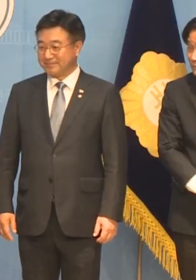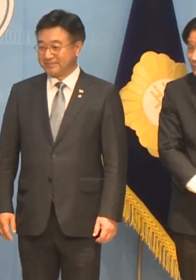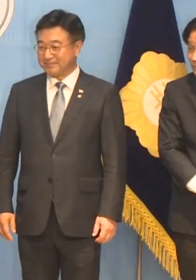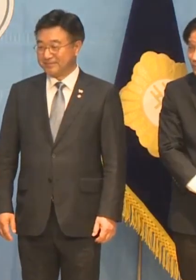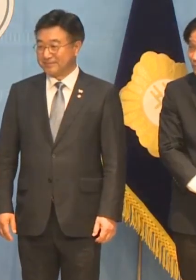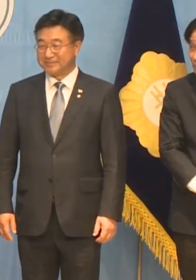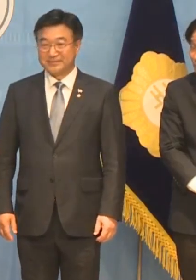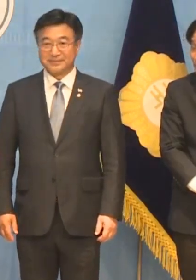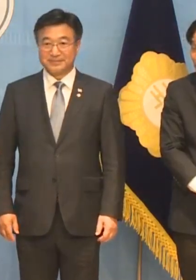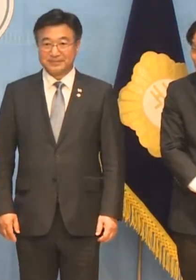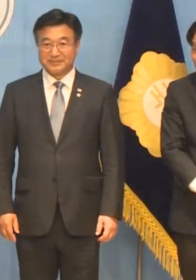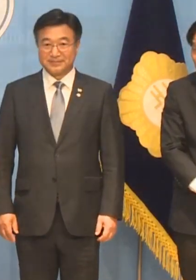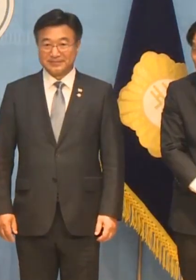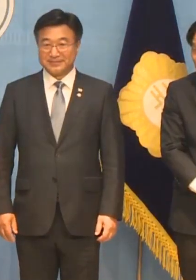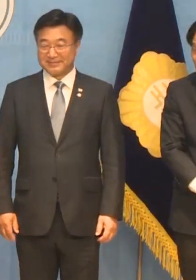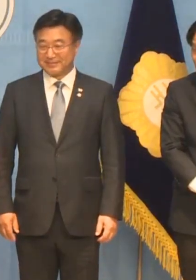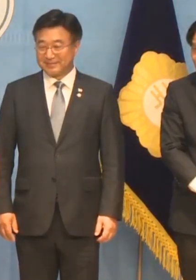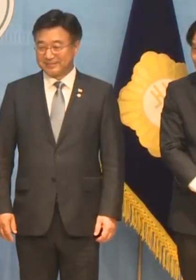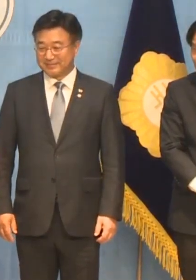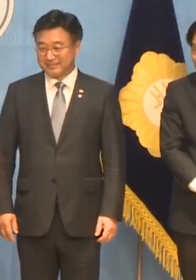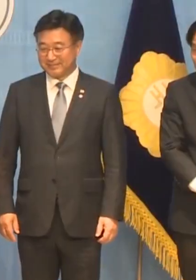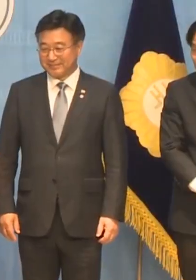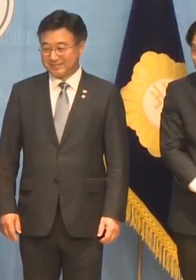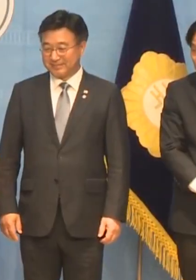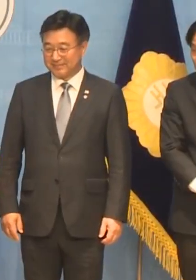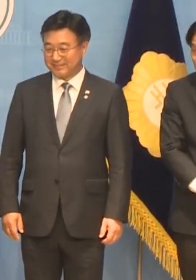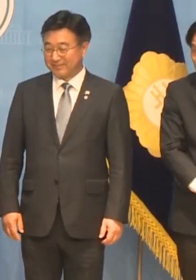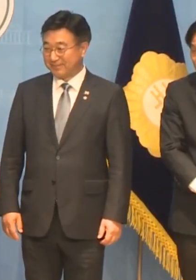네, 여러분 고맙습니다.